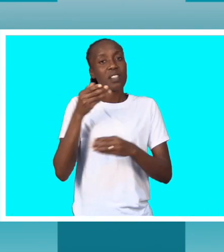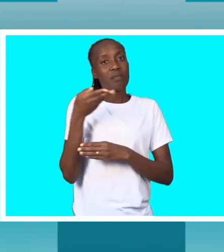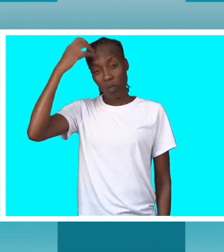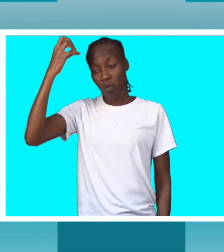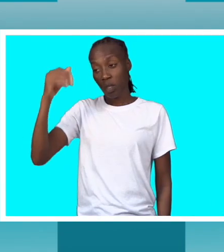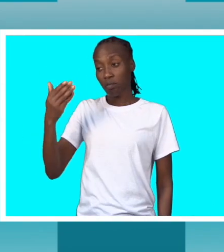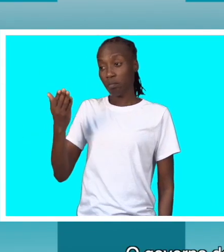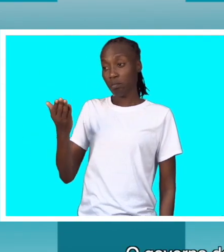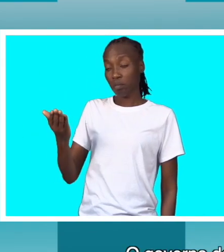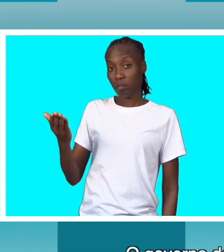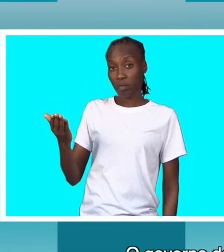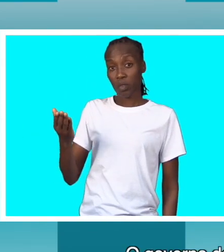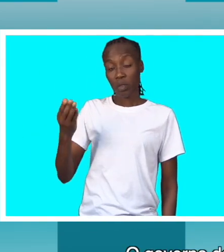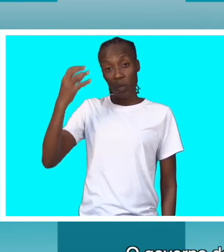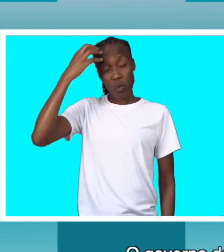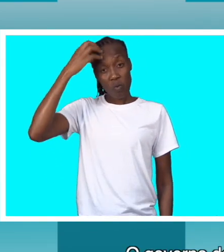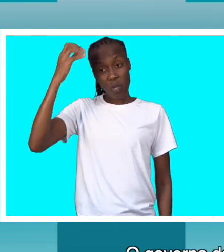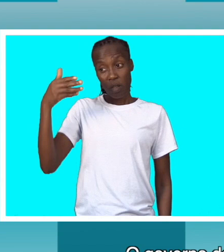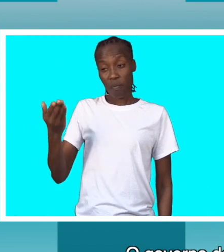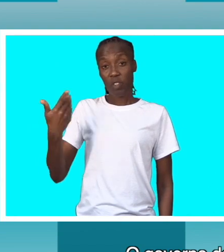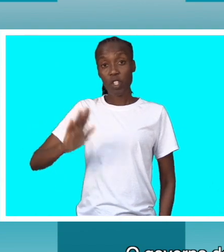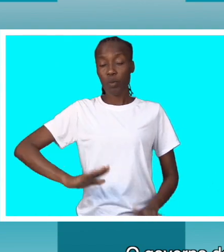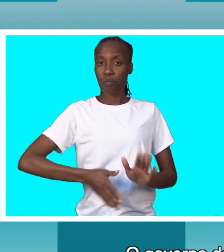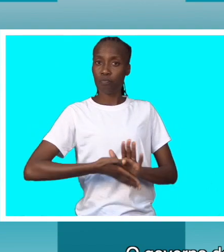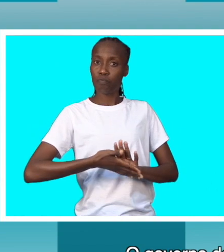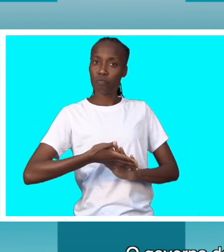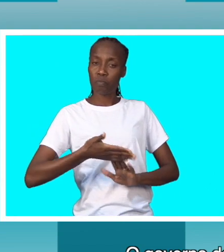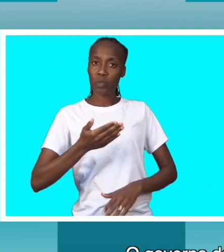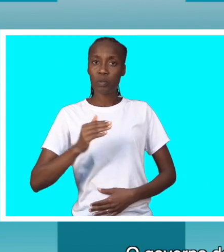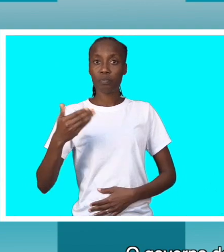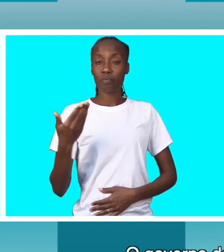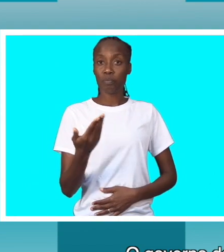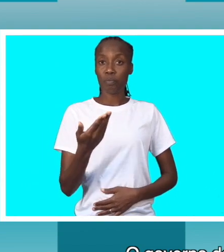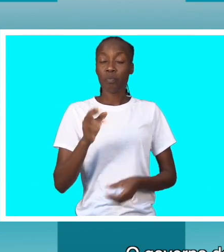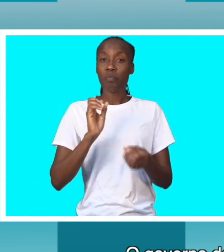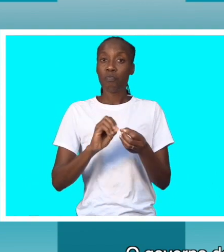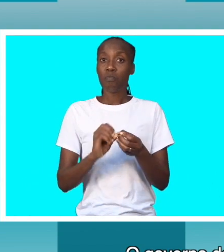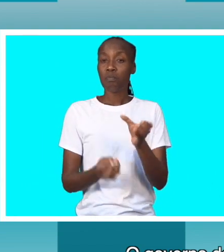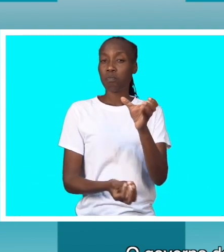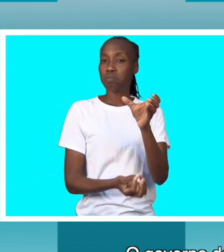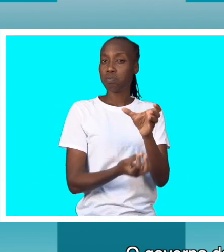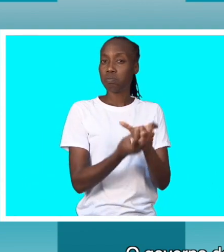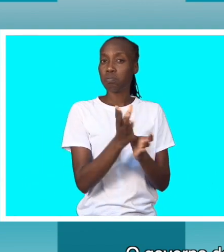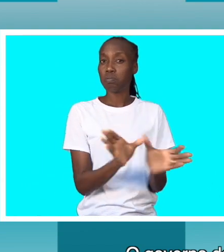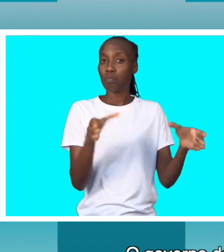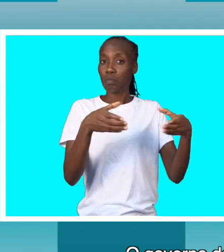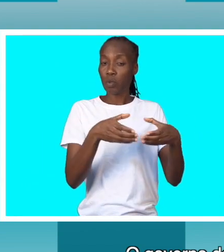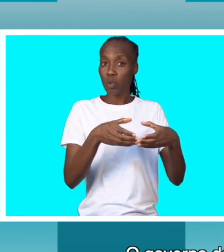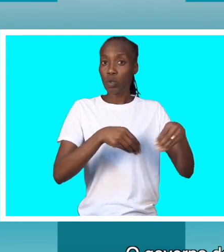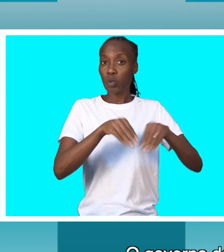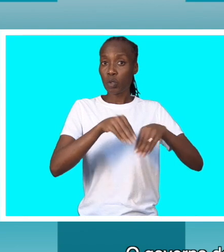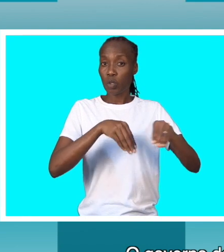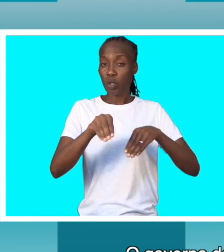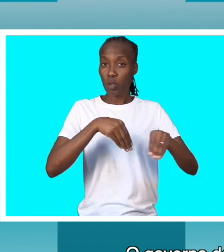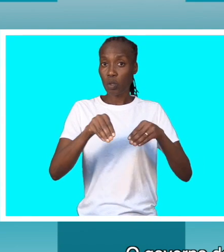eventos. O governo deu o seu pontapé de saída quando criou este movimento